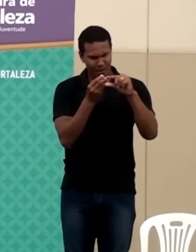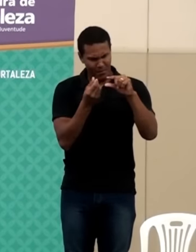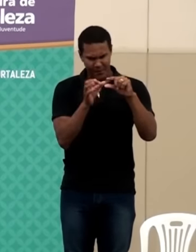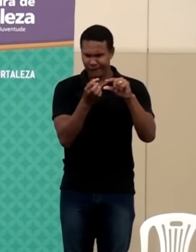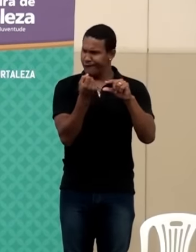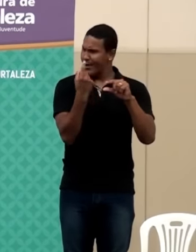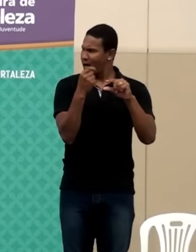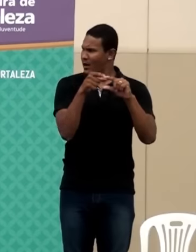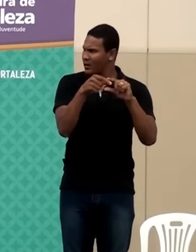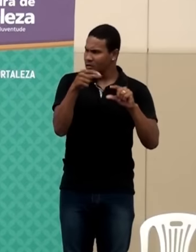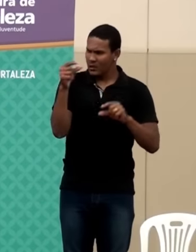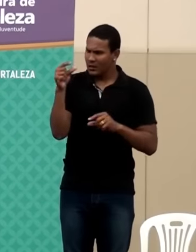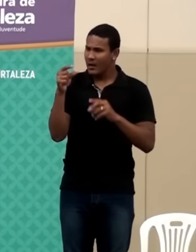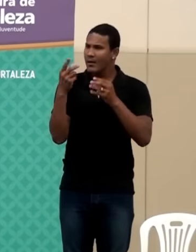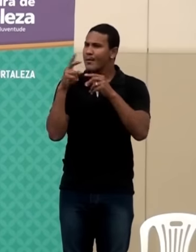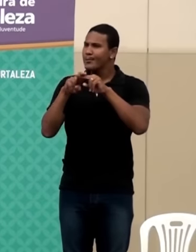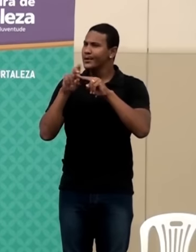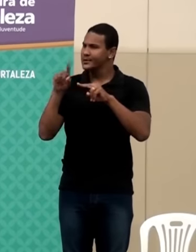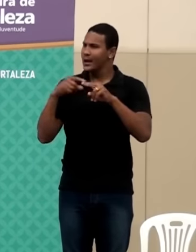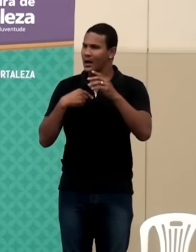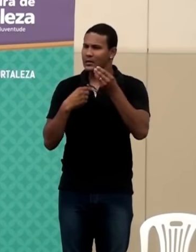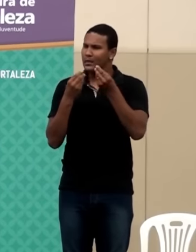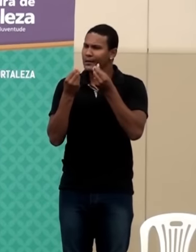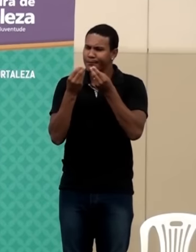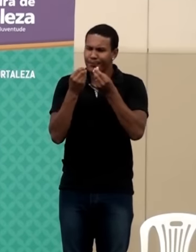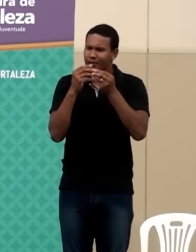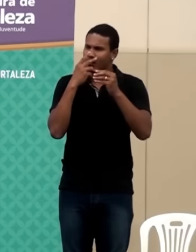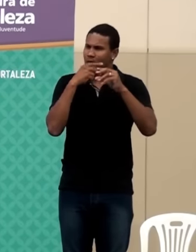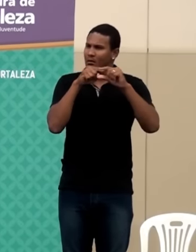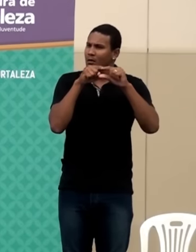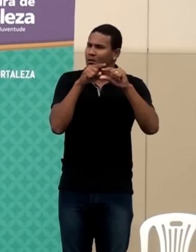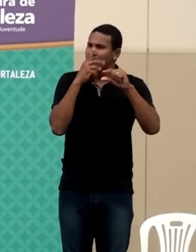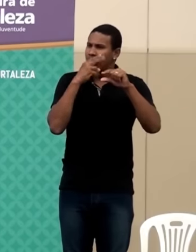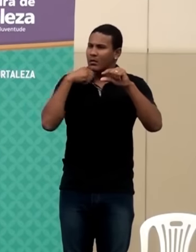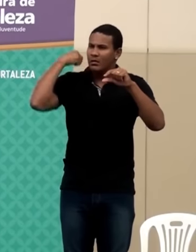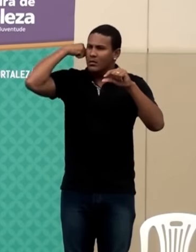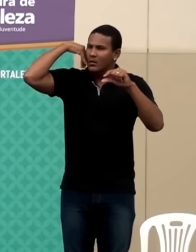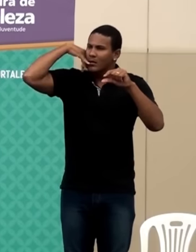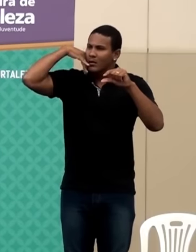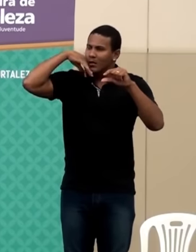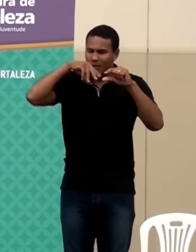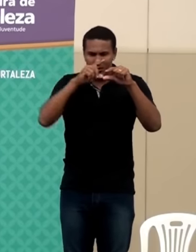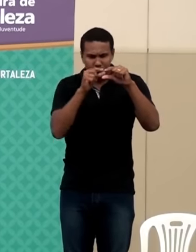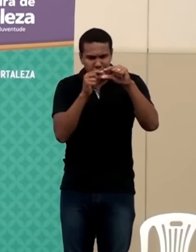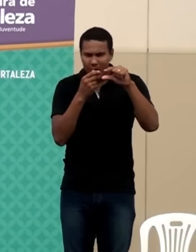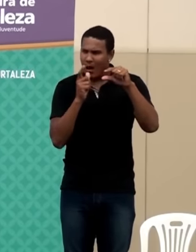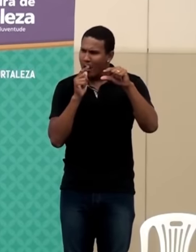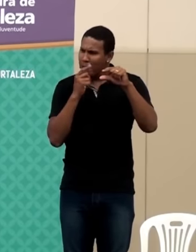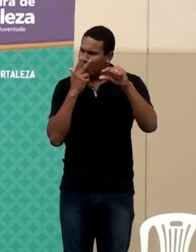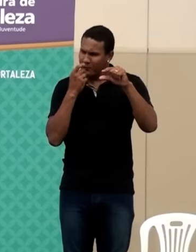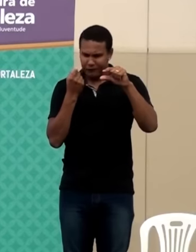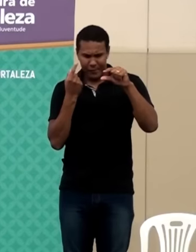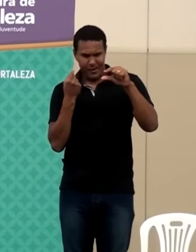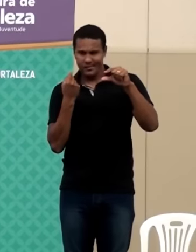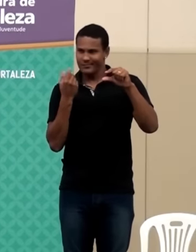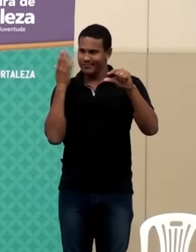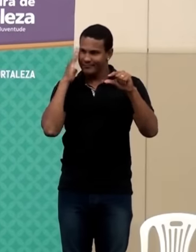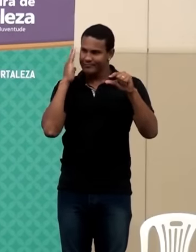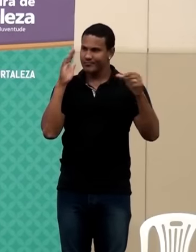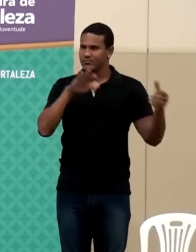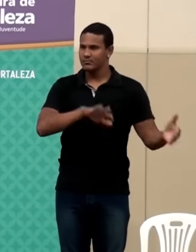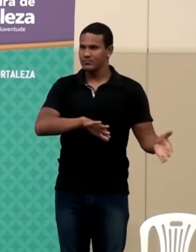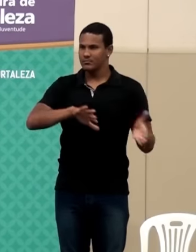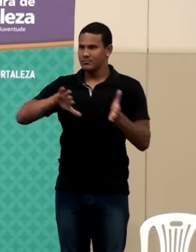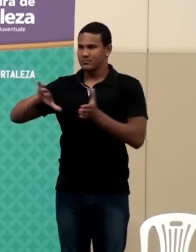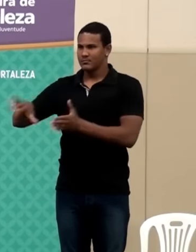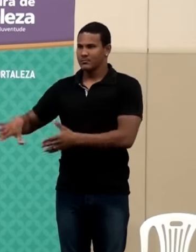que a pedrinha de hidróxido de sódio fica como se estivesse suando, como se estivesse derretido. É esse o fenômeno que a gente observa, tá? Então, olha